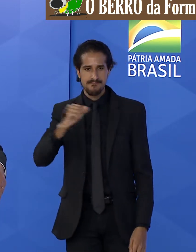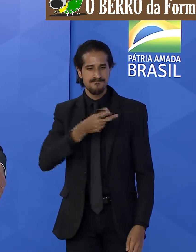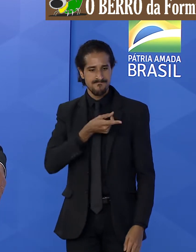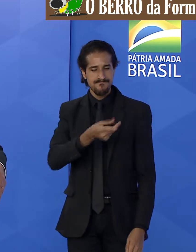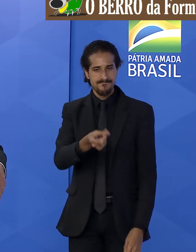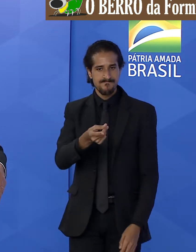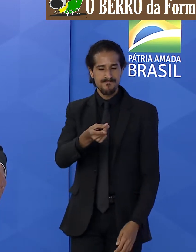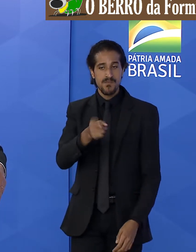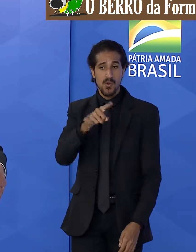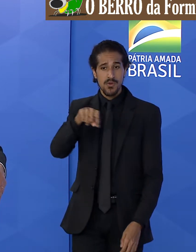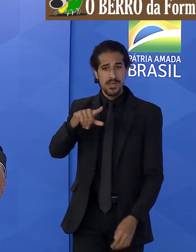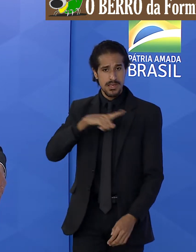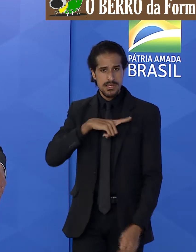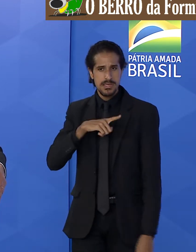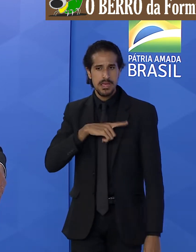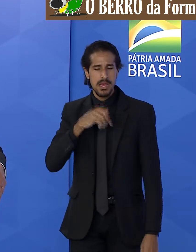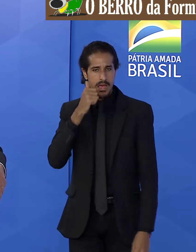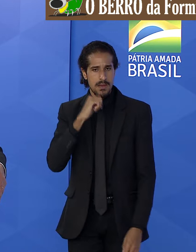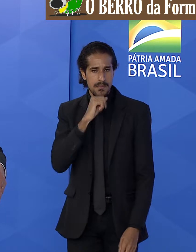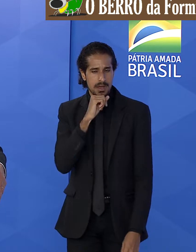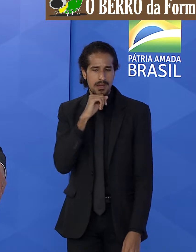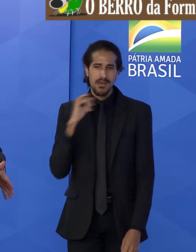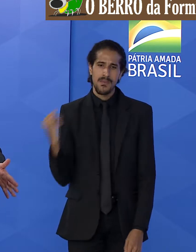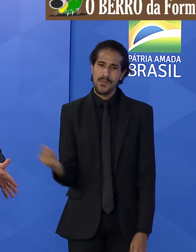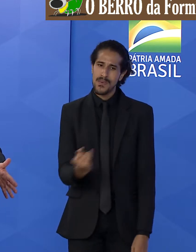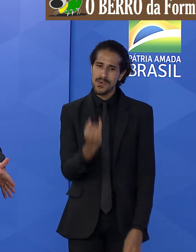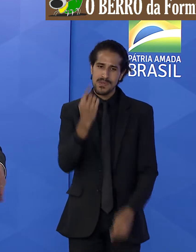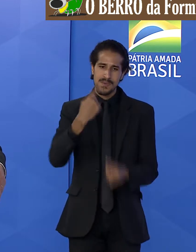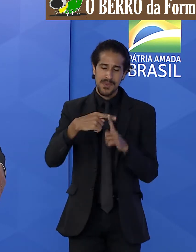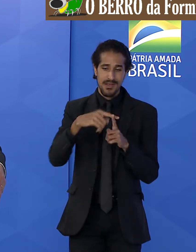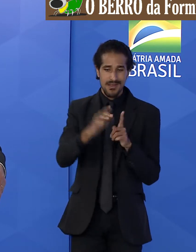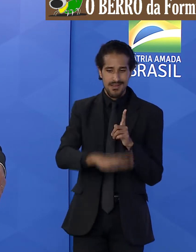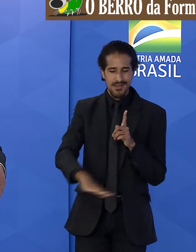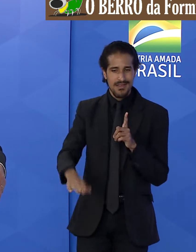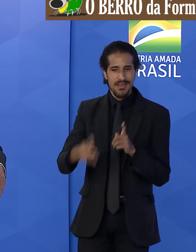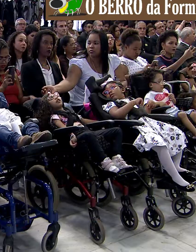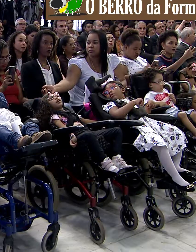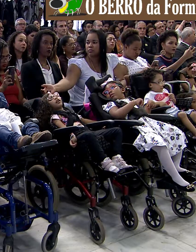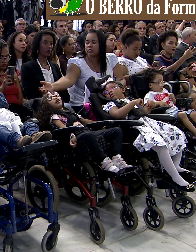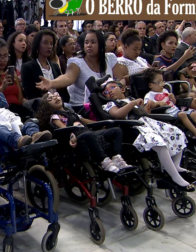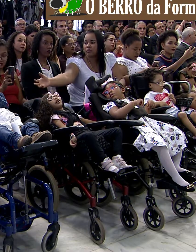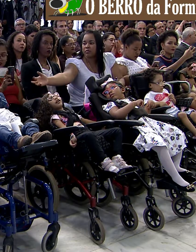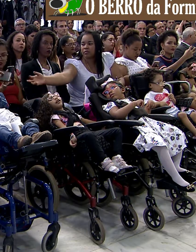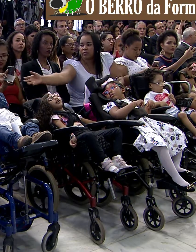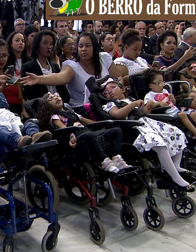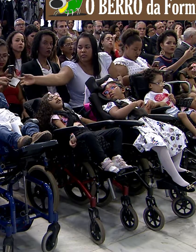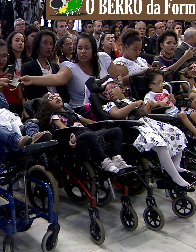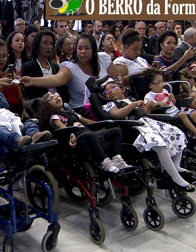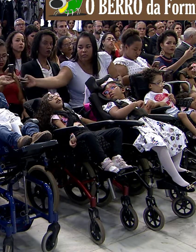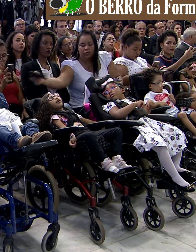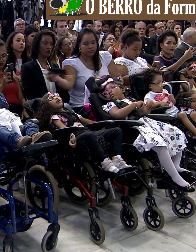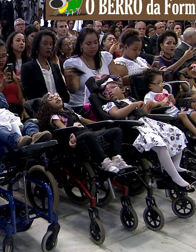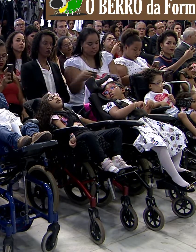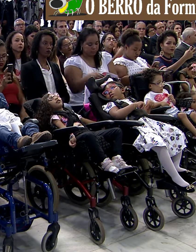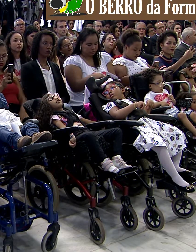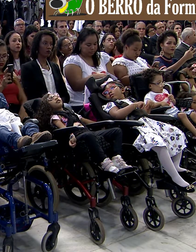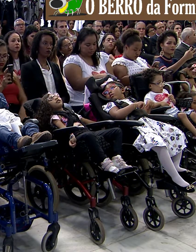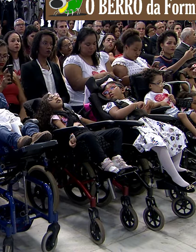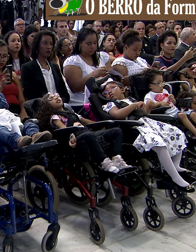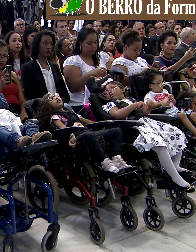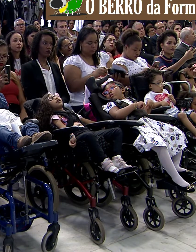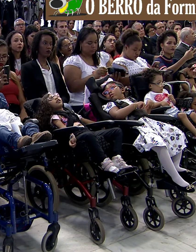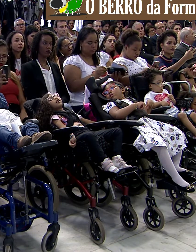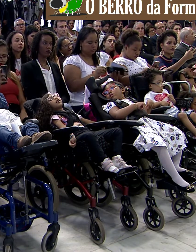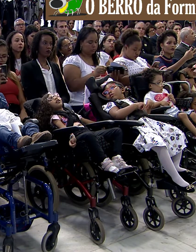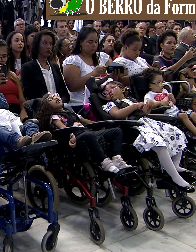importante para que essas crianças sejam melhor cuidadas e sejam crianças, muitas delas